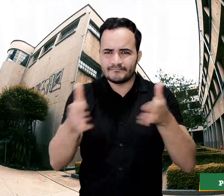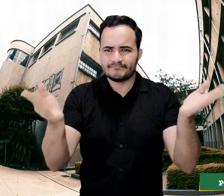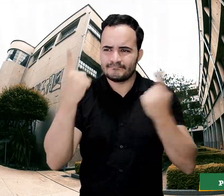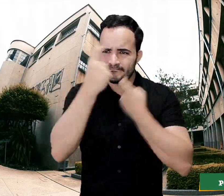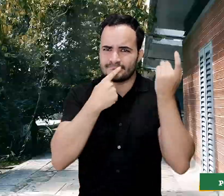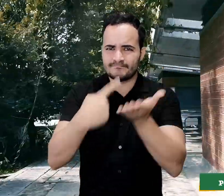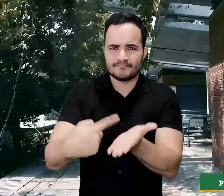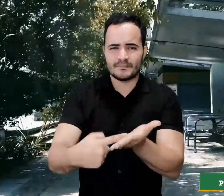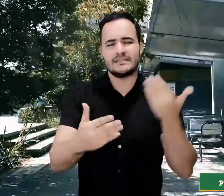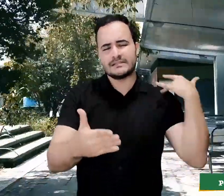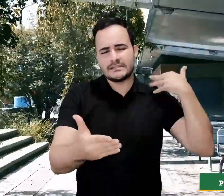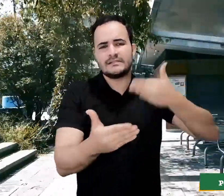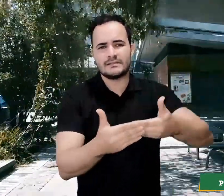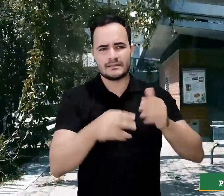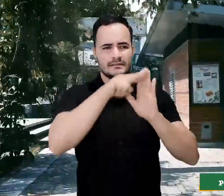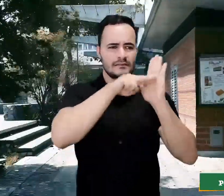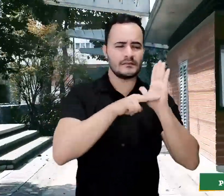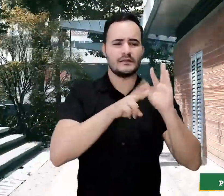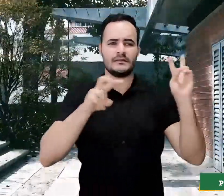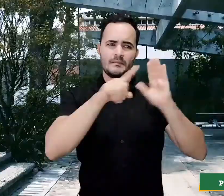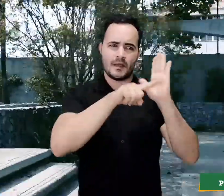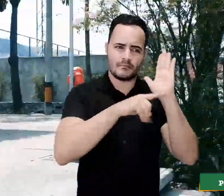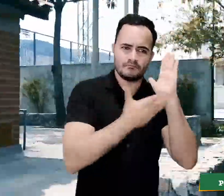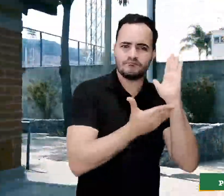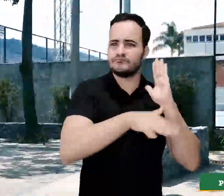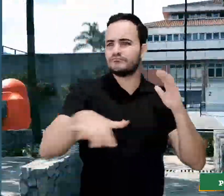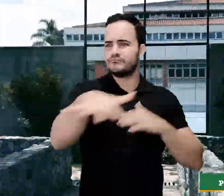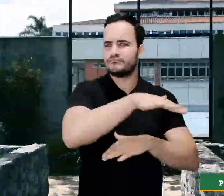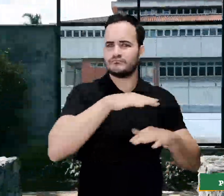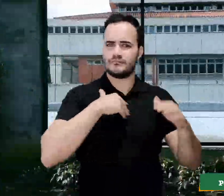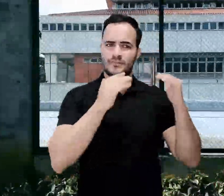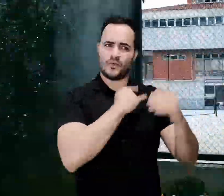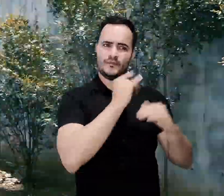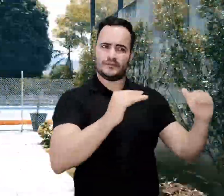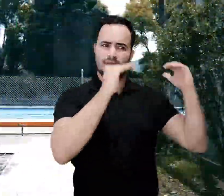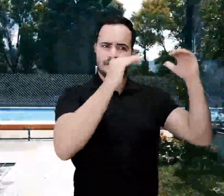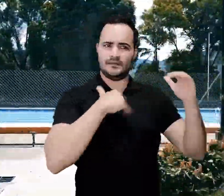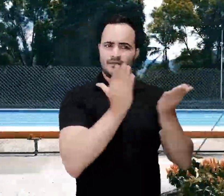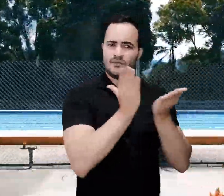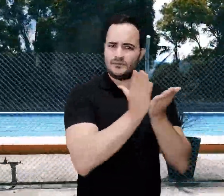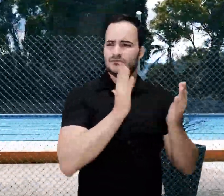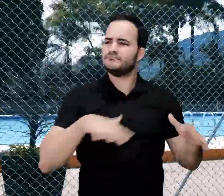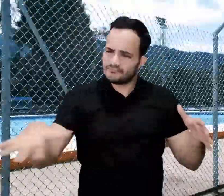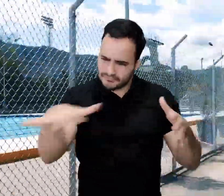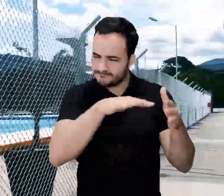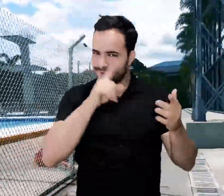las dinámicas académicas y relacionales en este escenario de educación superior.